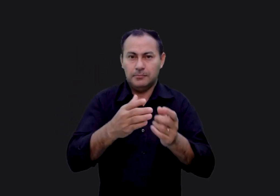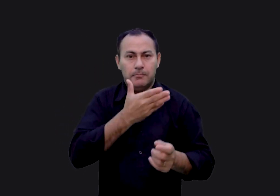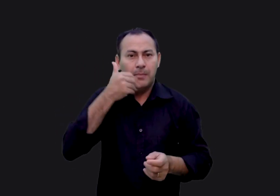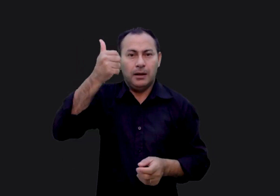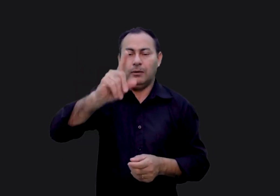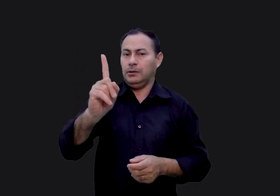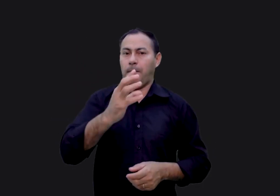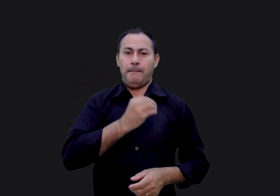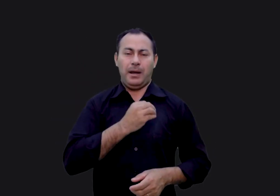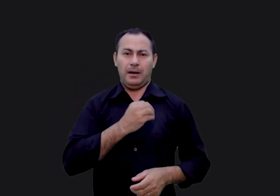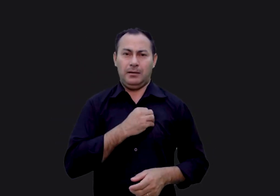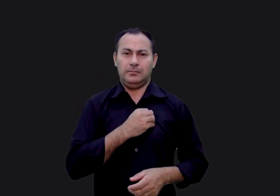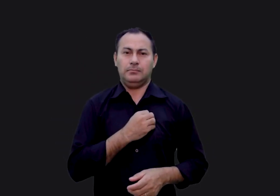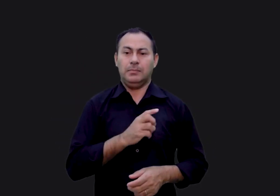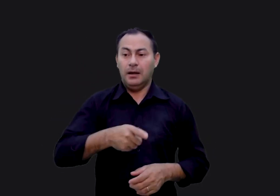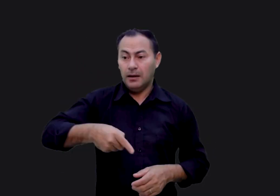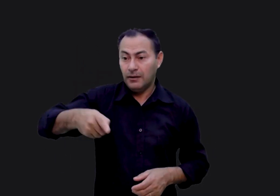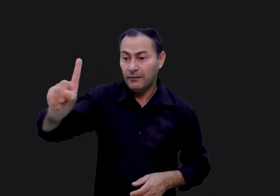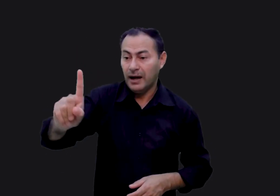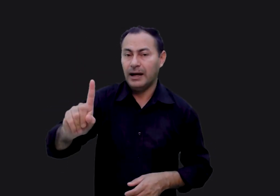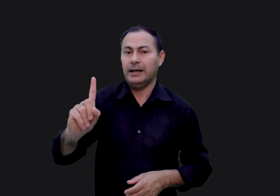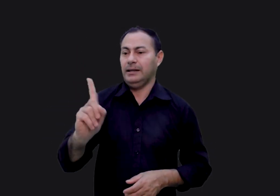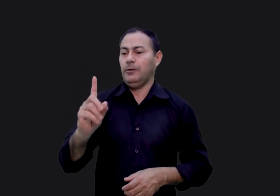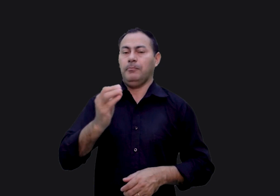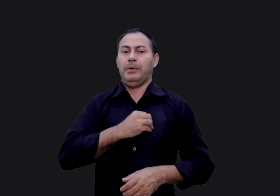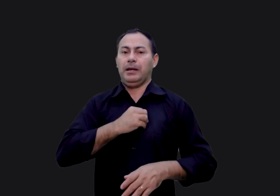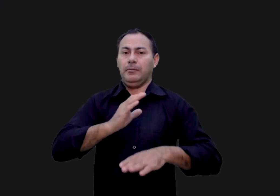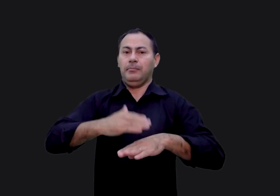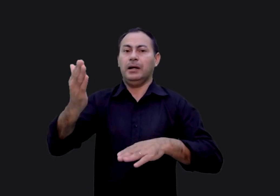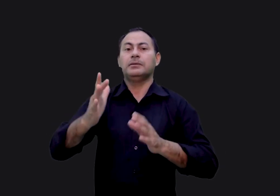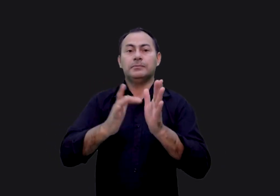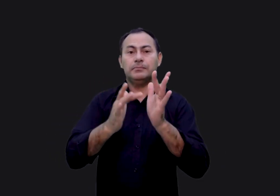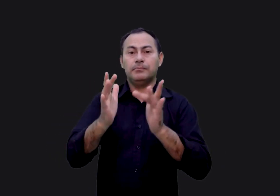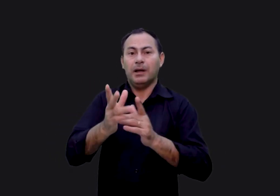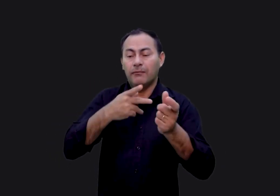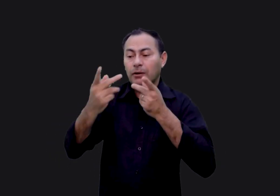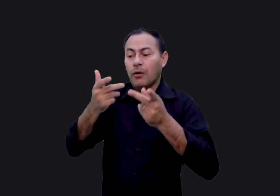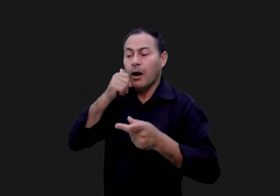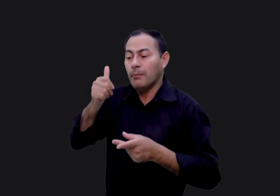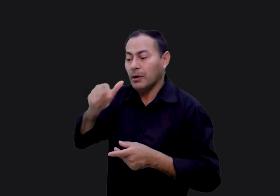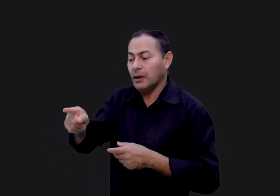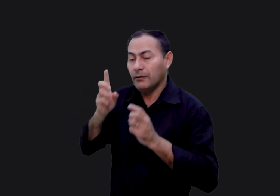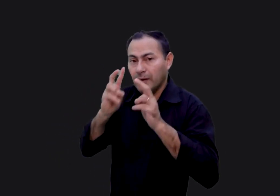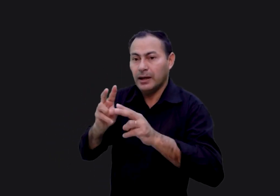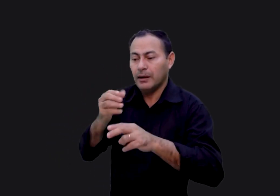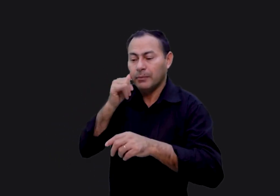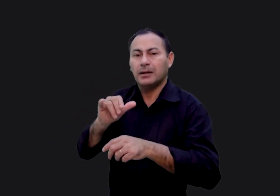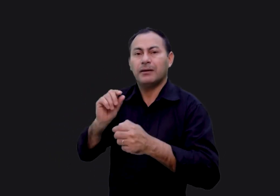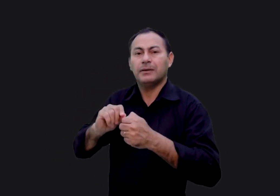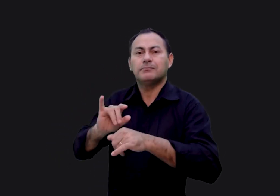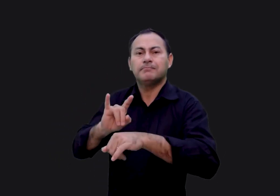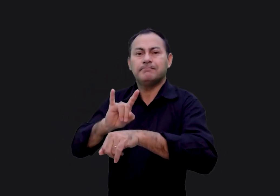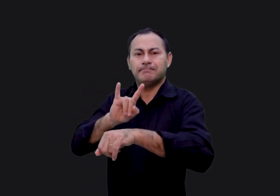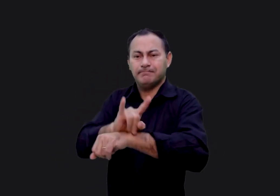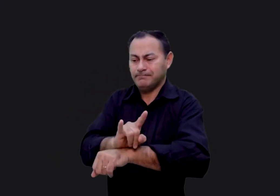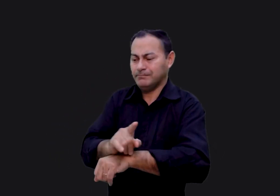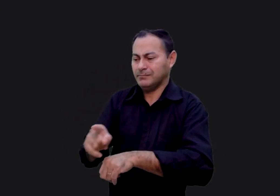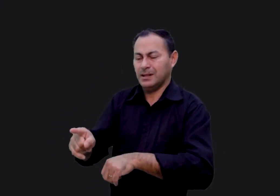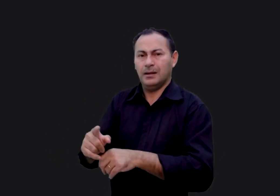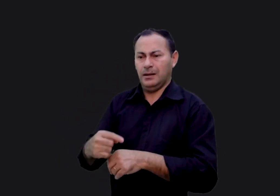que é melhor não pecar. Vai e não peques mais. Foi isso que Jesus disse à mulher que foi pega em adultério. Eu não